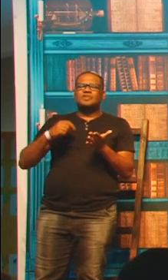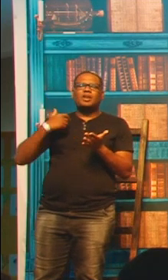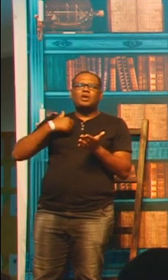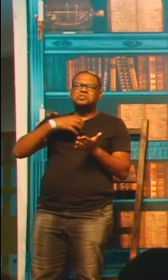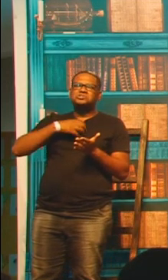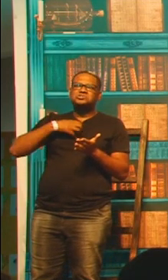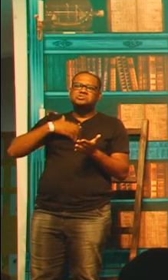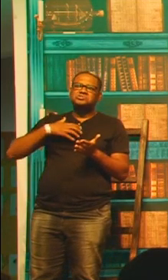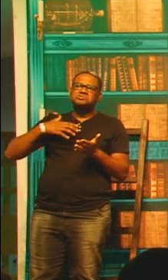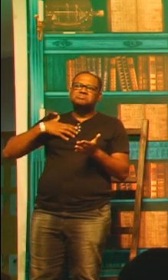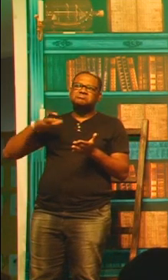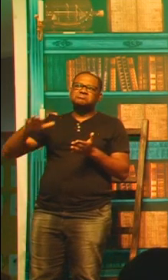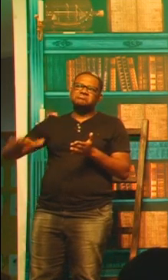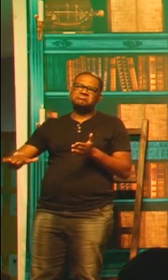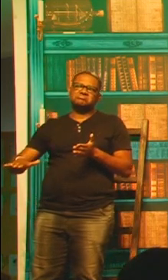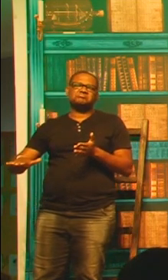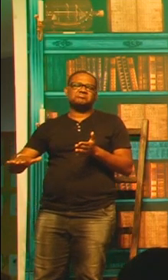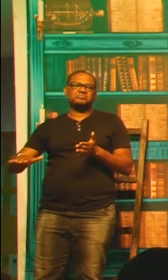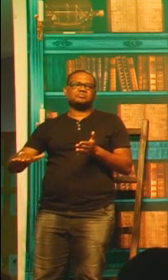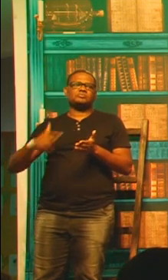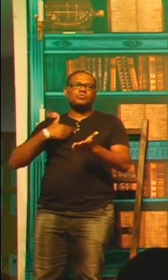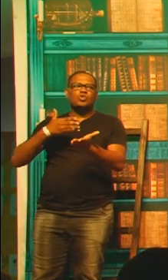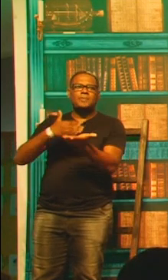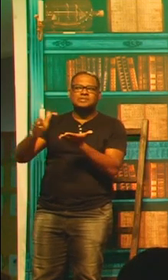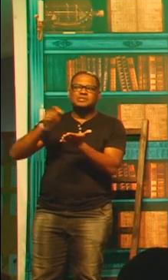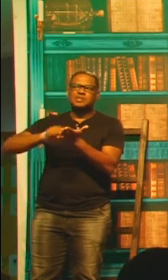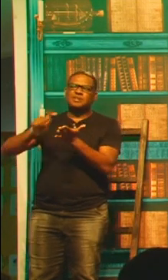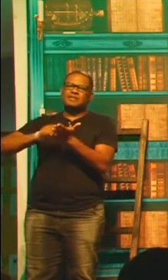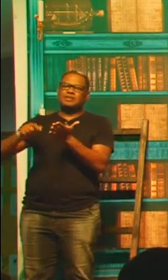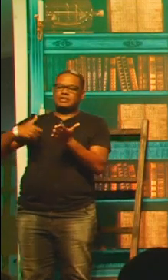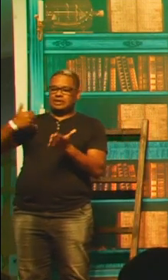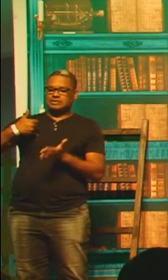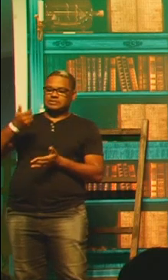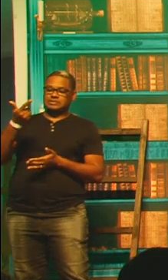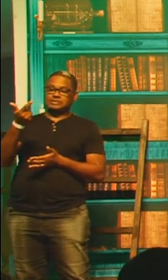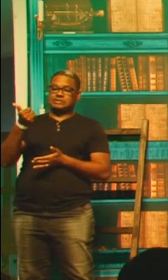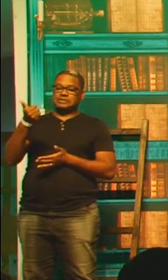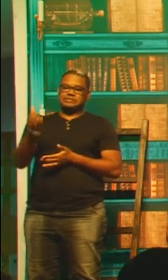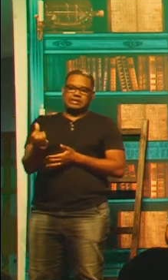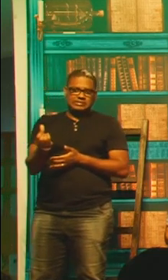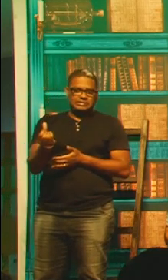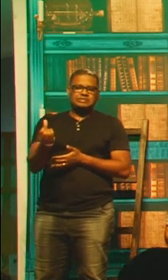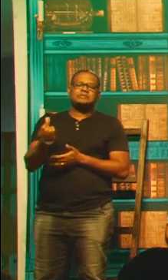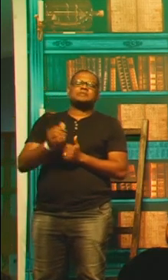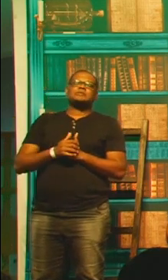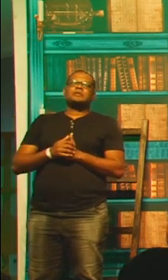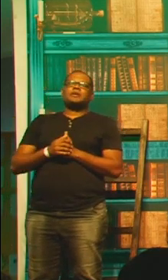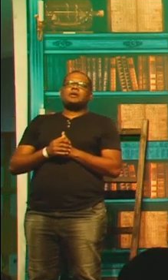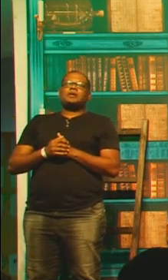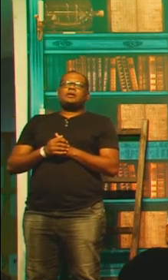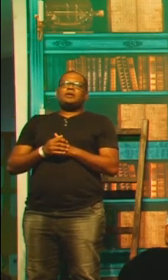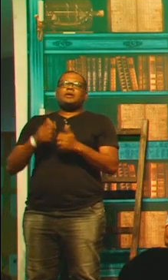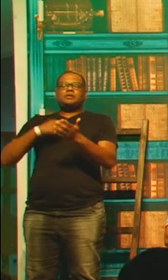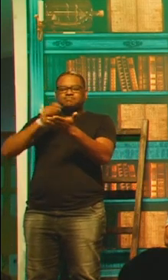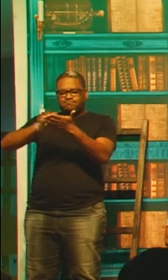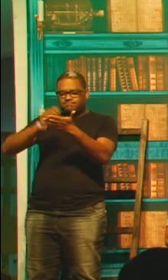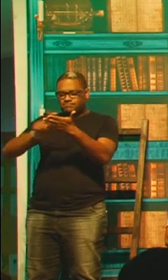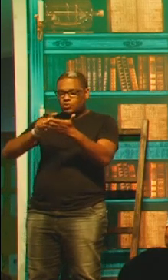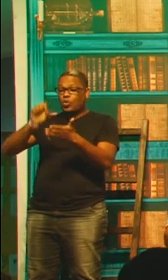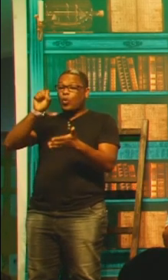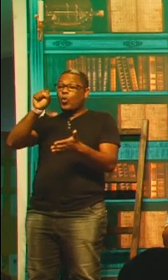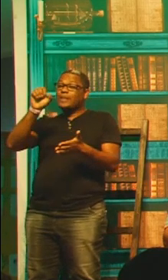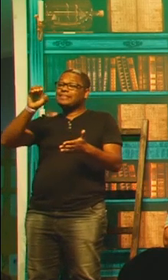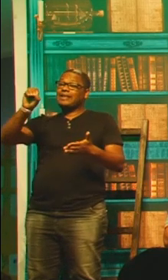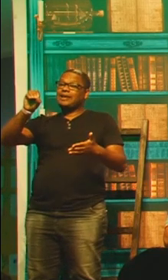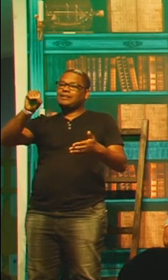cedo. Eu comecei a escrever essa história, eu tinha 16 anos. Cheguei a escrever 80